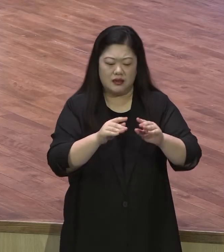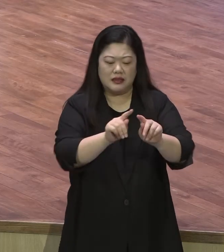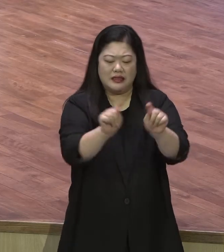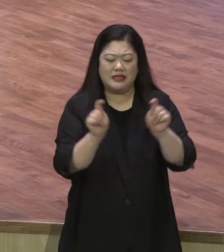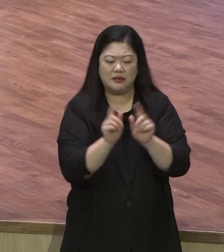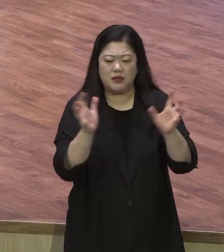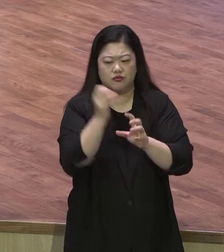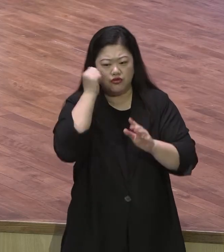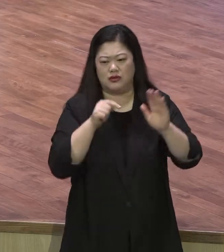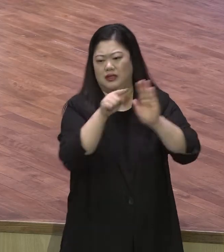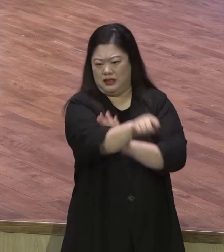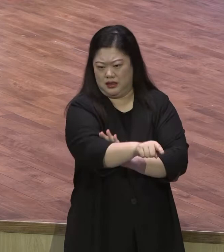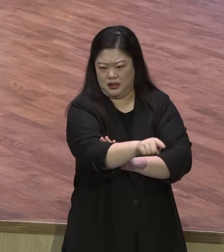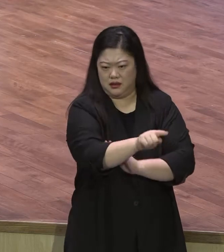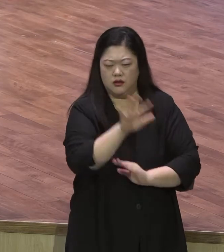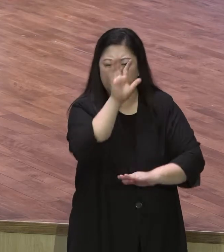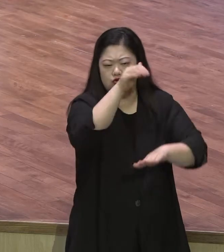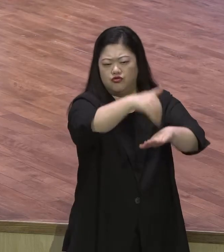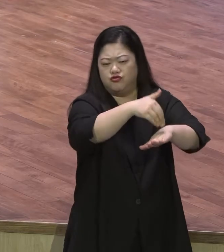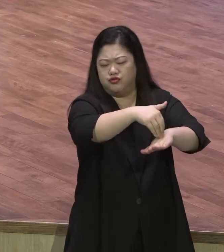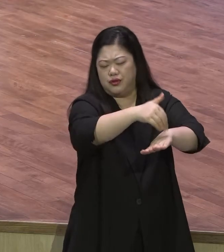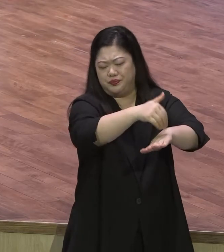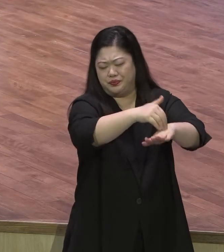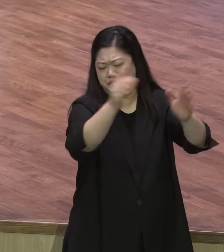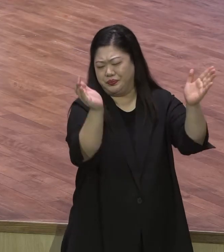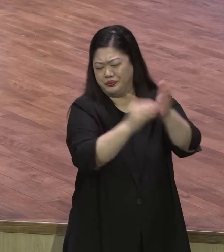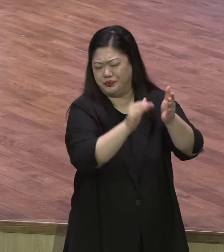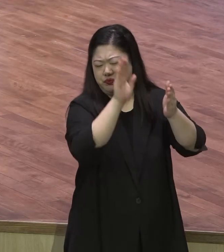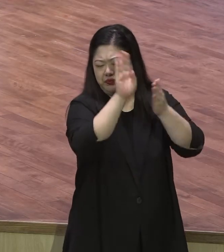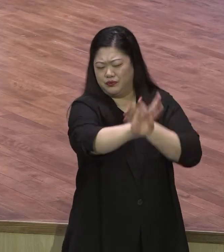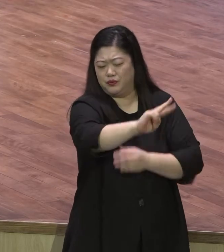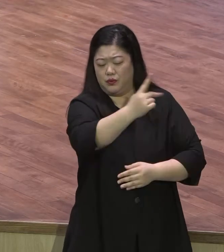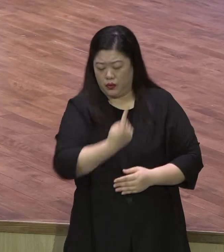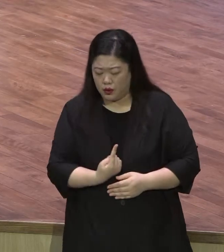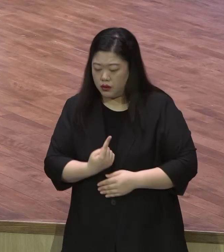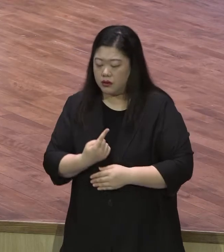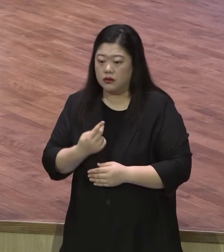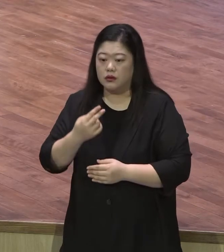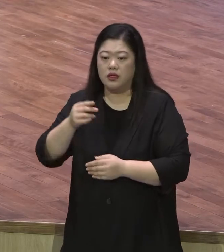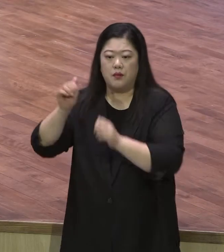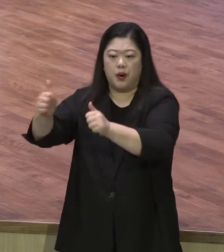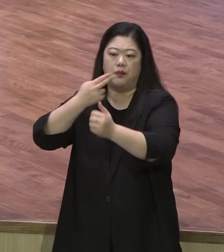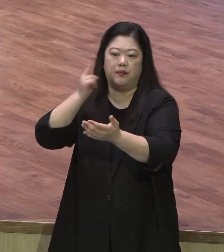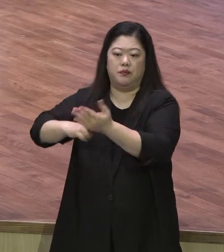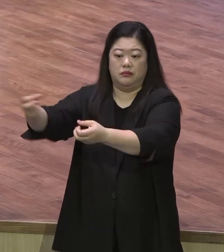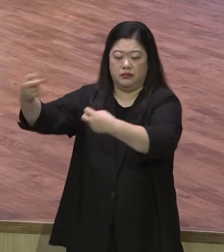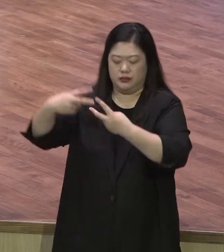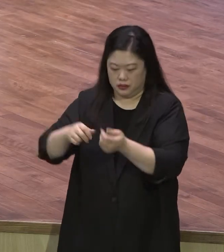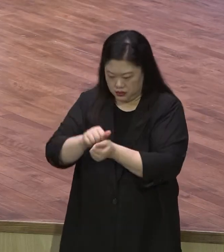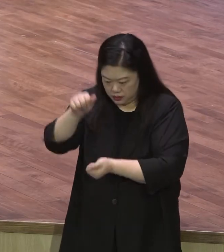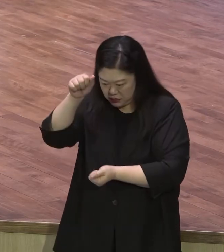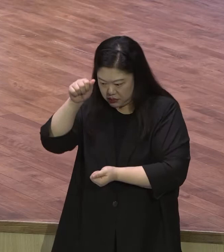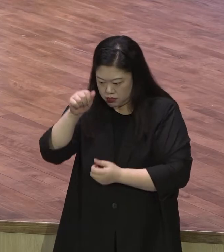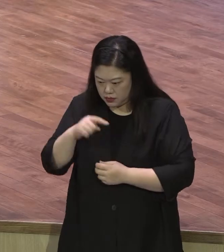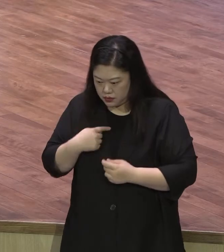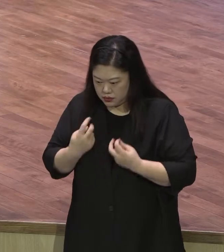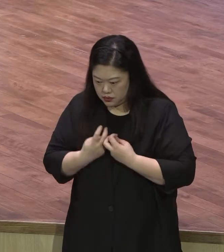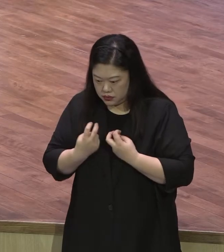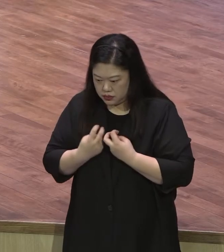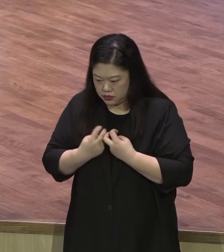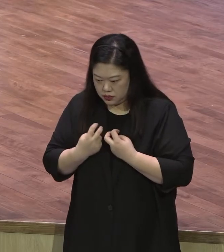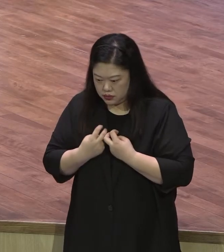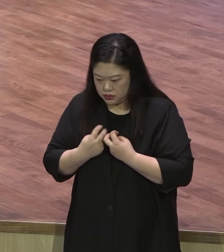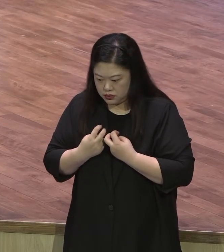법원에서 날라온 거란 말이에요. 그럼 어떻게 해요. 그런데 이상하죠. 마음이 편안한 거예요. 물었어요.